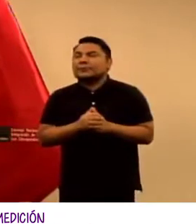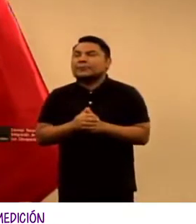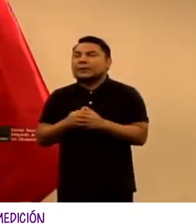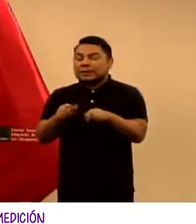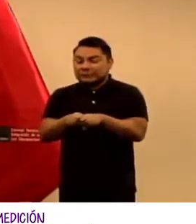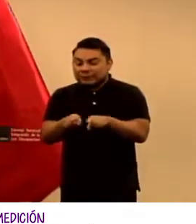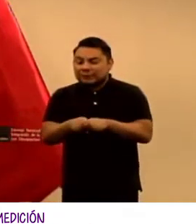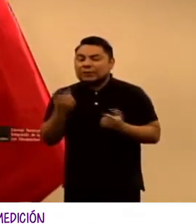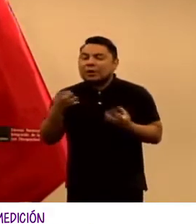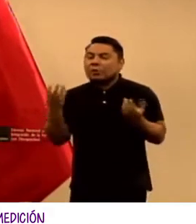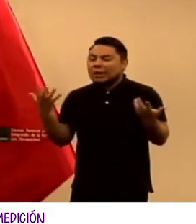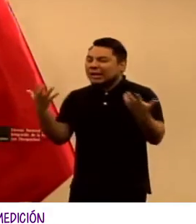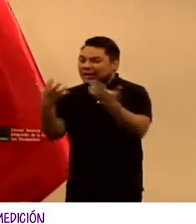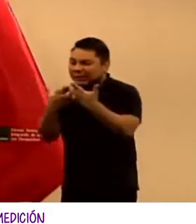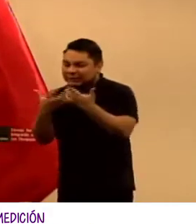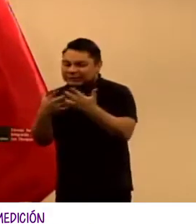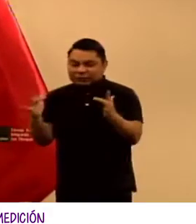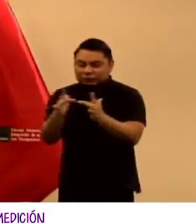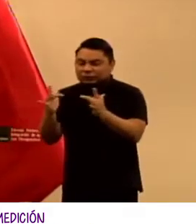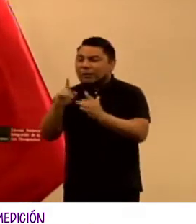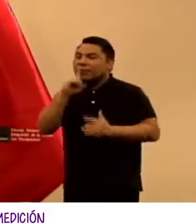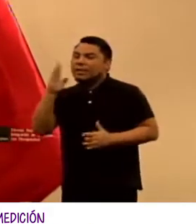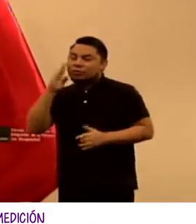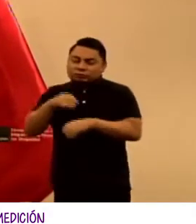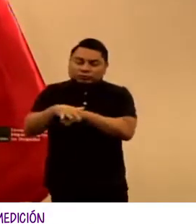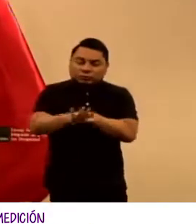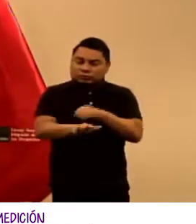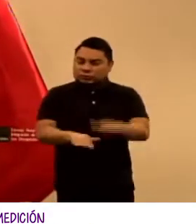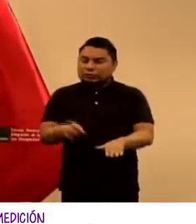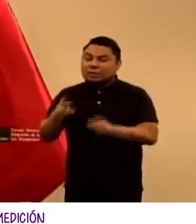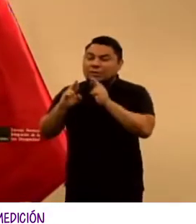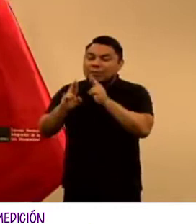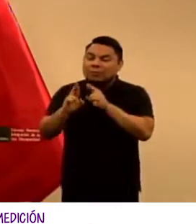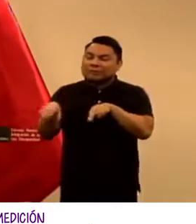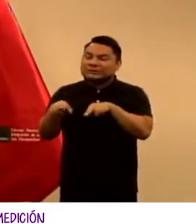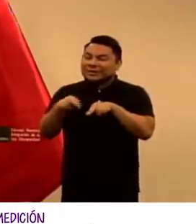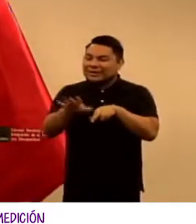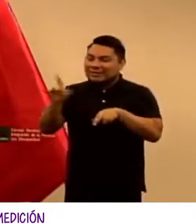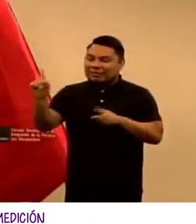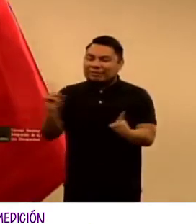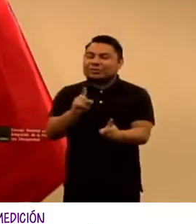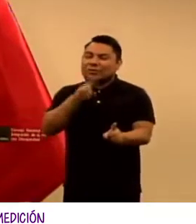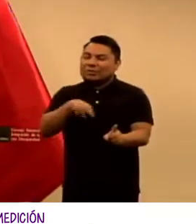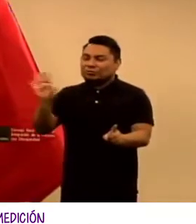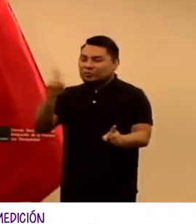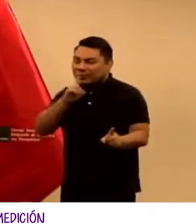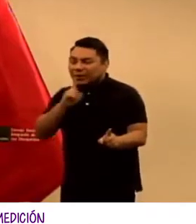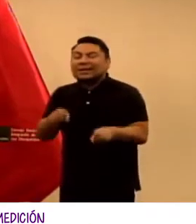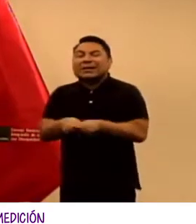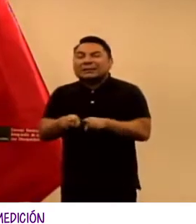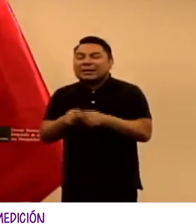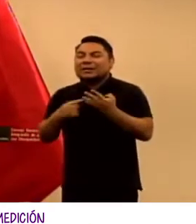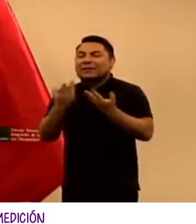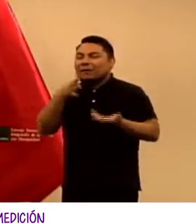También la relación entre padres e hijos influencia la respuesta de los padres, y también el nivel de